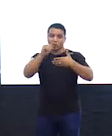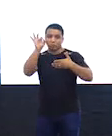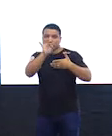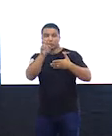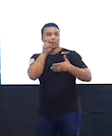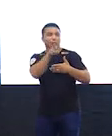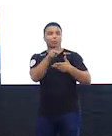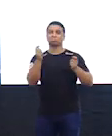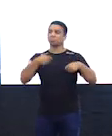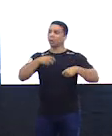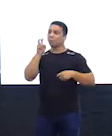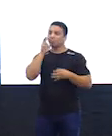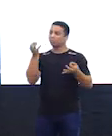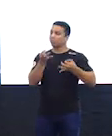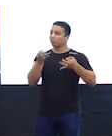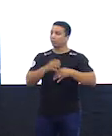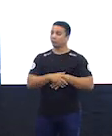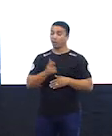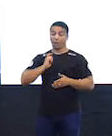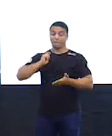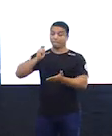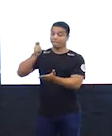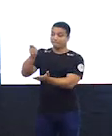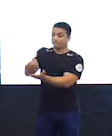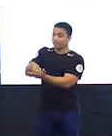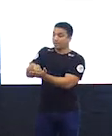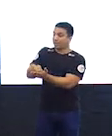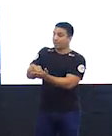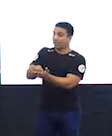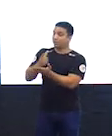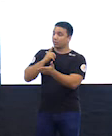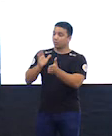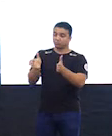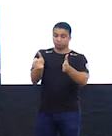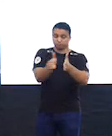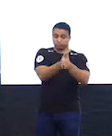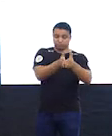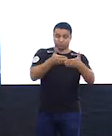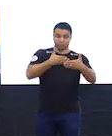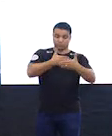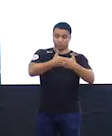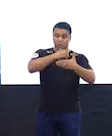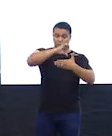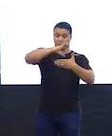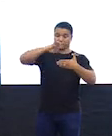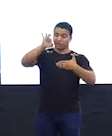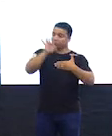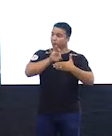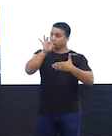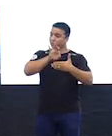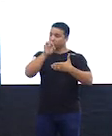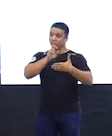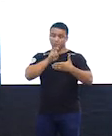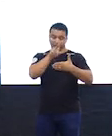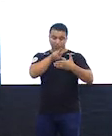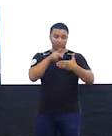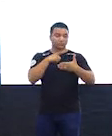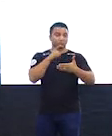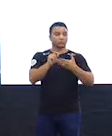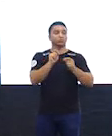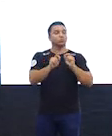visibilidade. Aí você taca um insufilme de 90%. Se você taca um insufilme